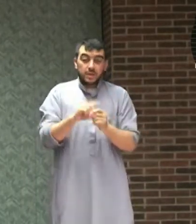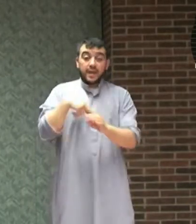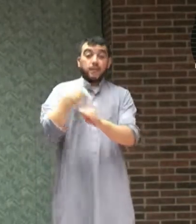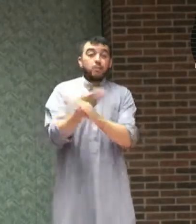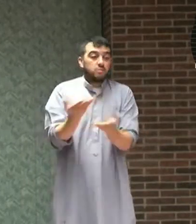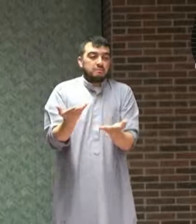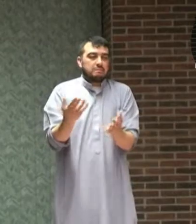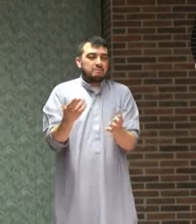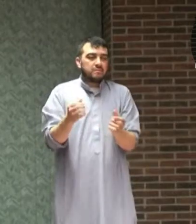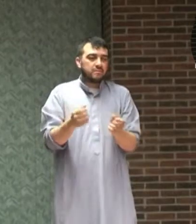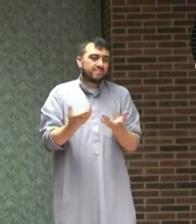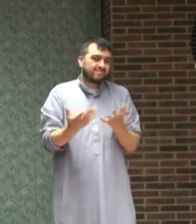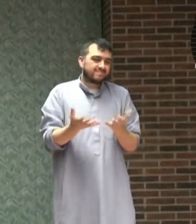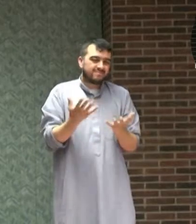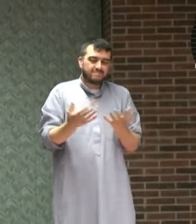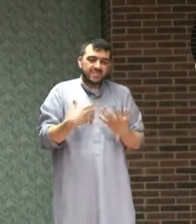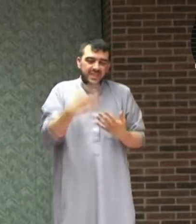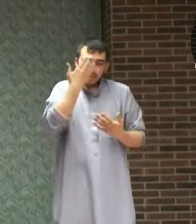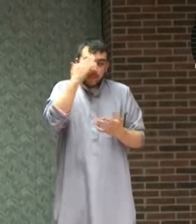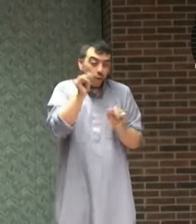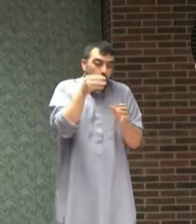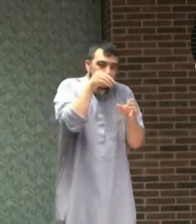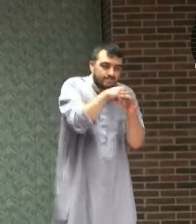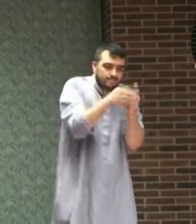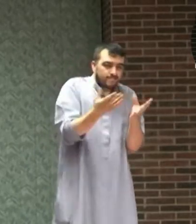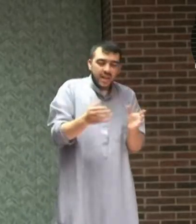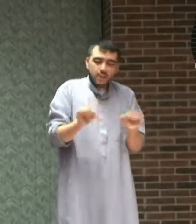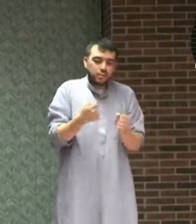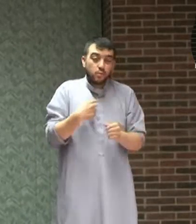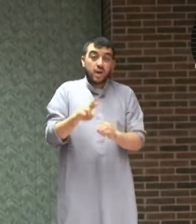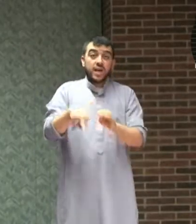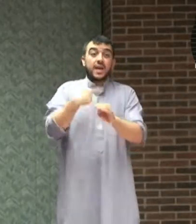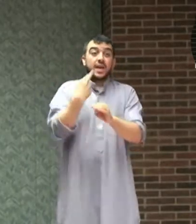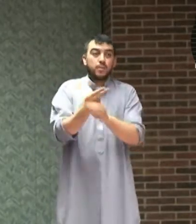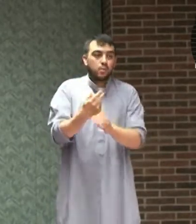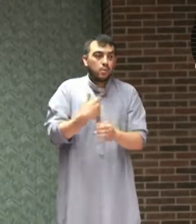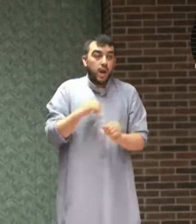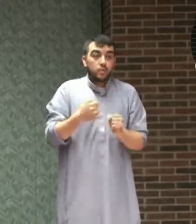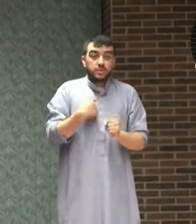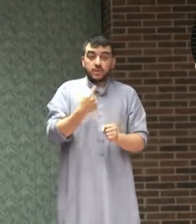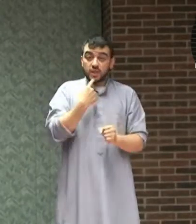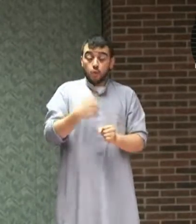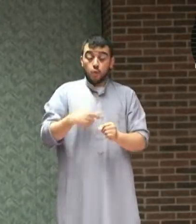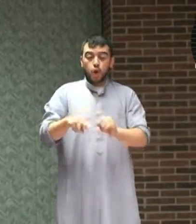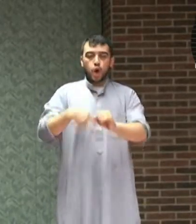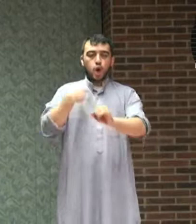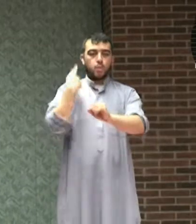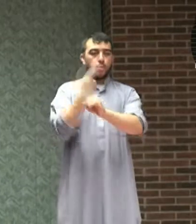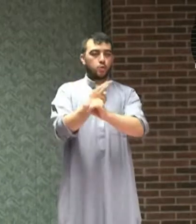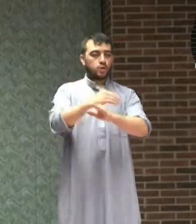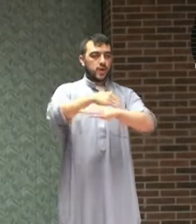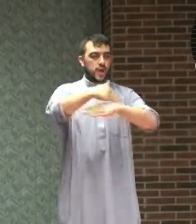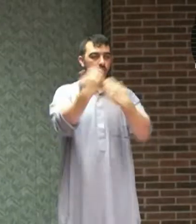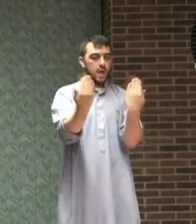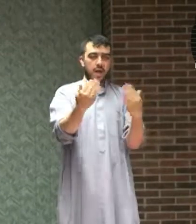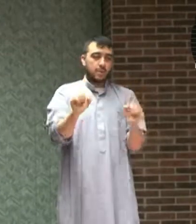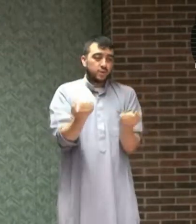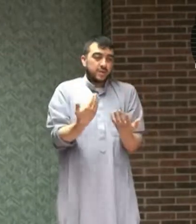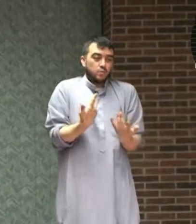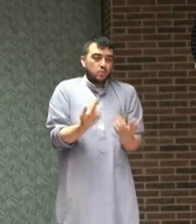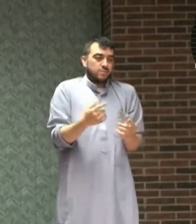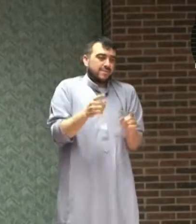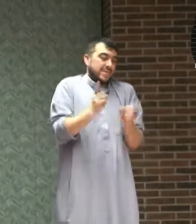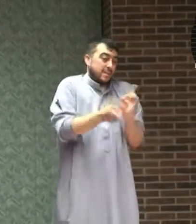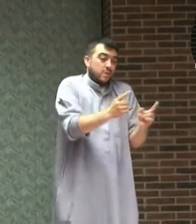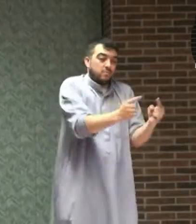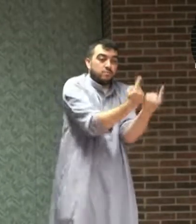la personne avec qui on est en conflit, etc. Bon, je ne peux pas me permettre de donner une réponse et prétendre que cette réponse-là va être valable pour tous les cas de figure. Non,